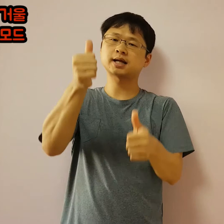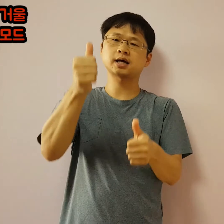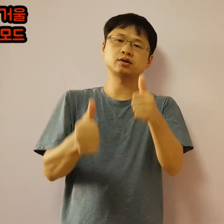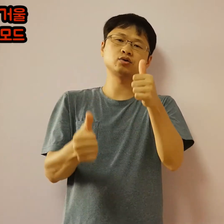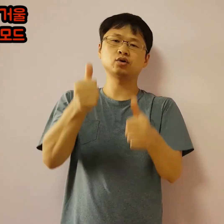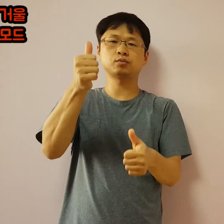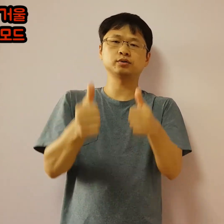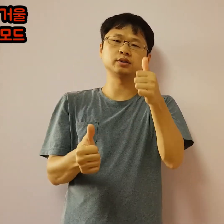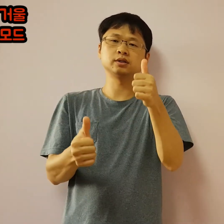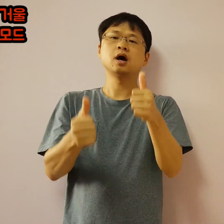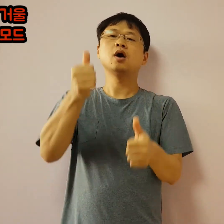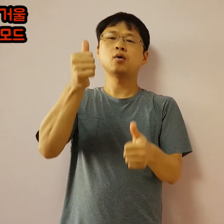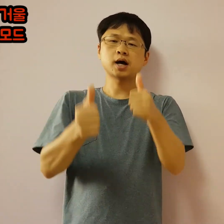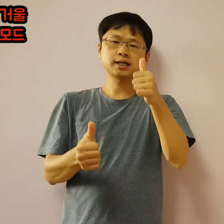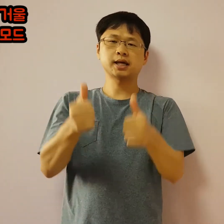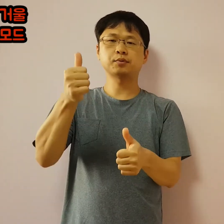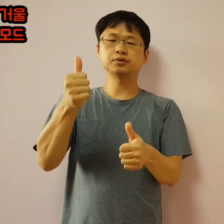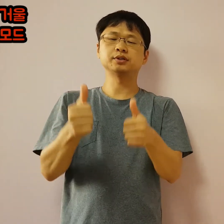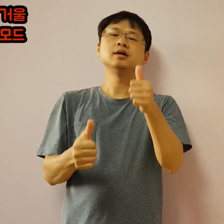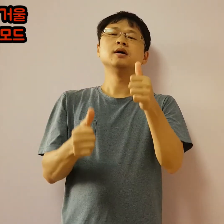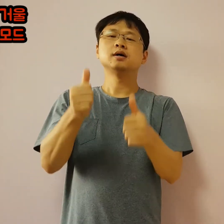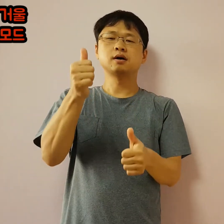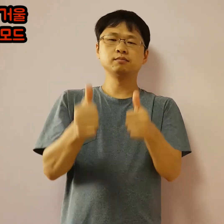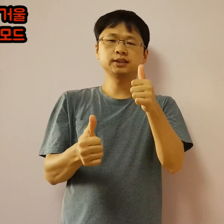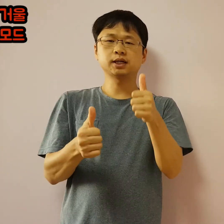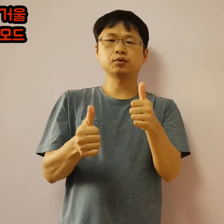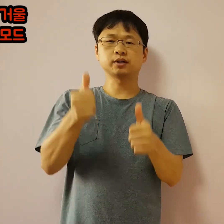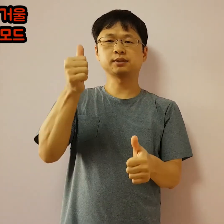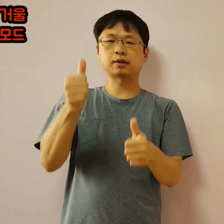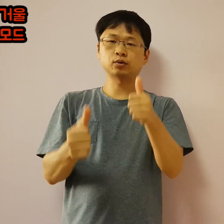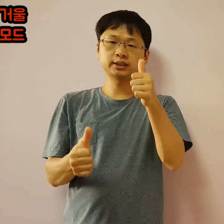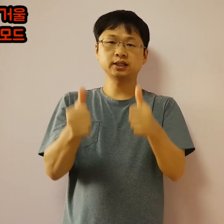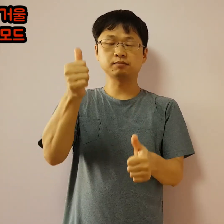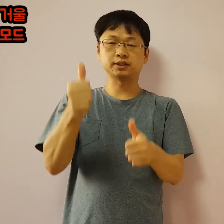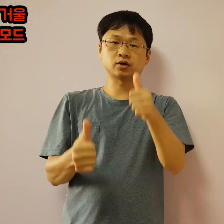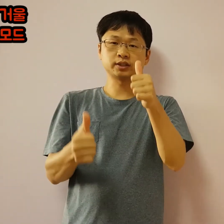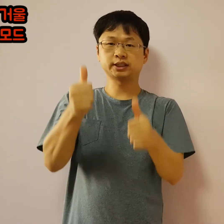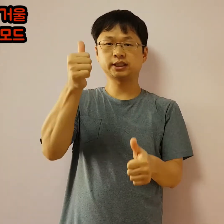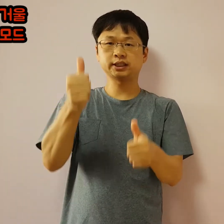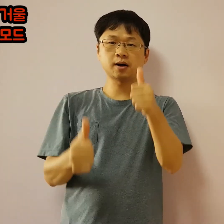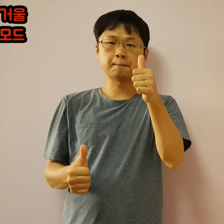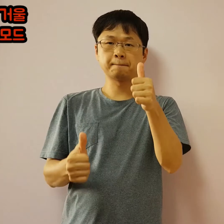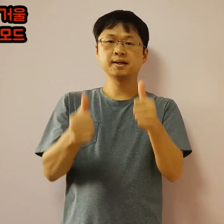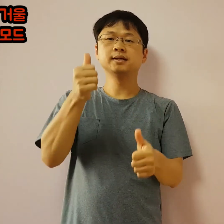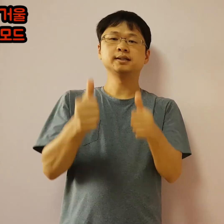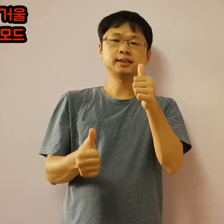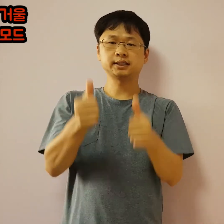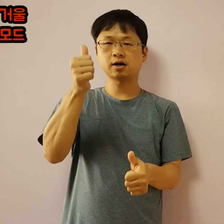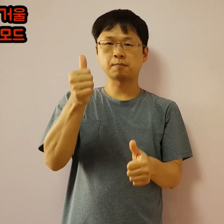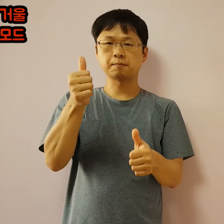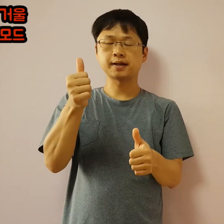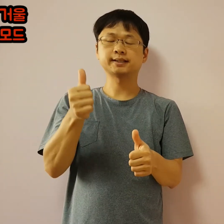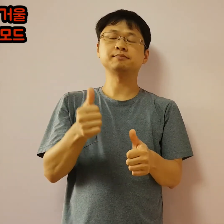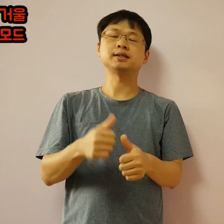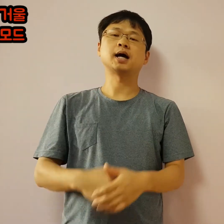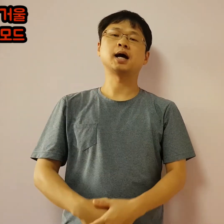잘하나 겨루어보는, 확인해보는, 검증해보는 것이 바로 시험이죠. 시험, 시험